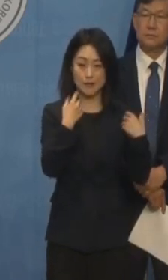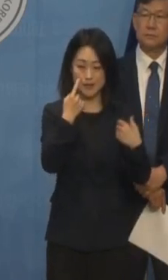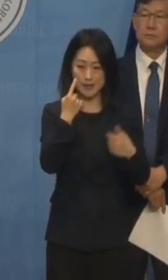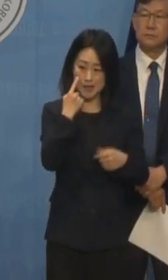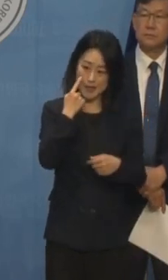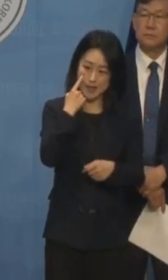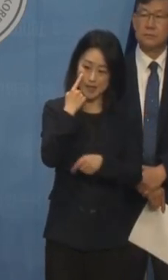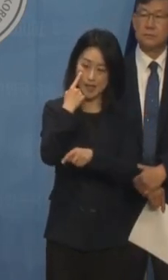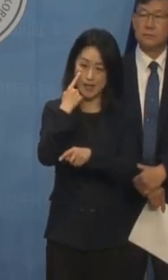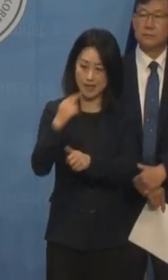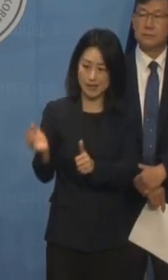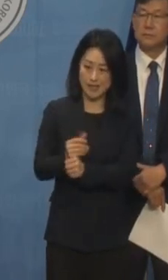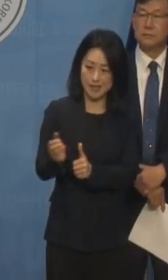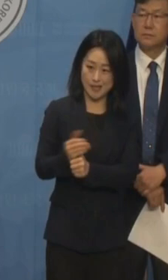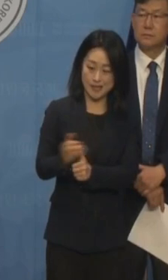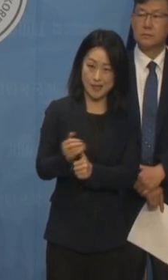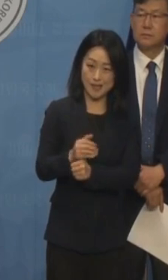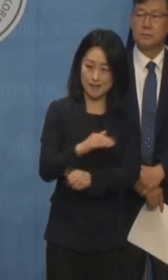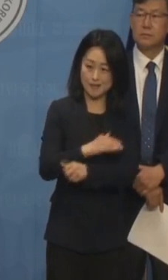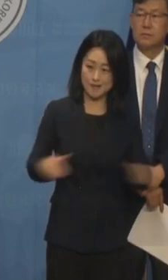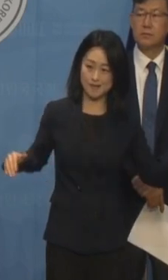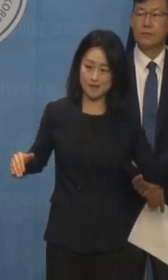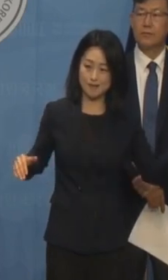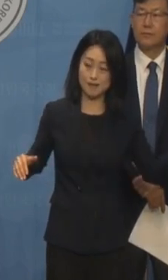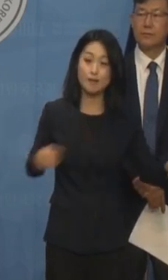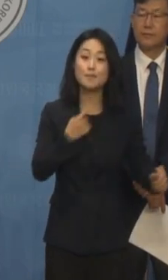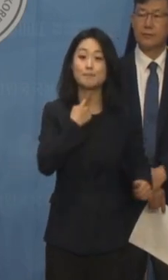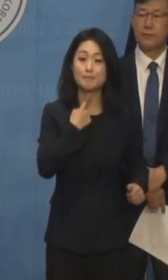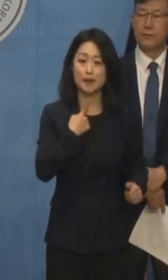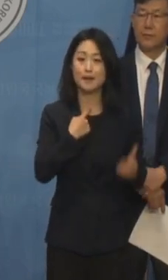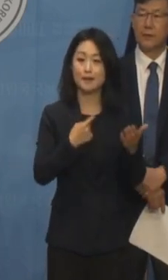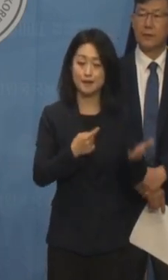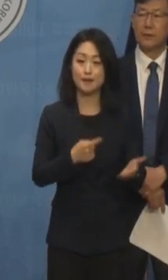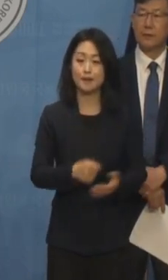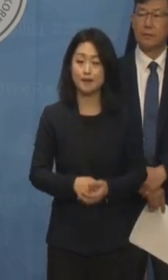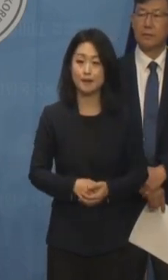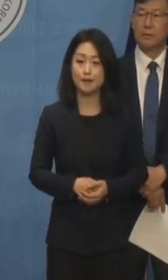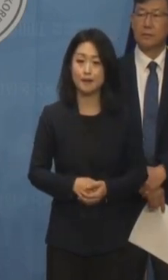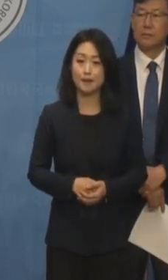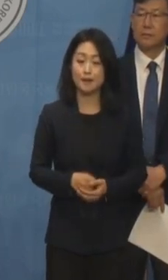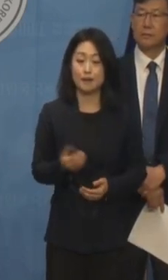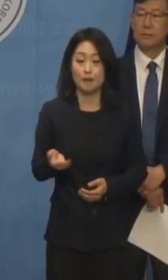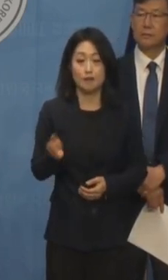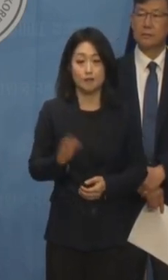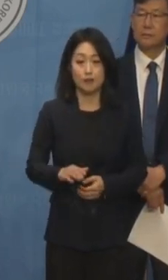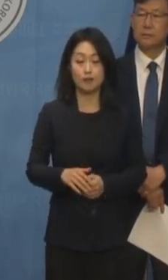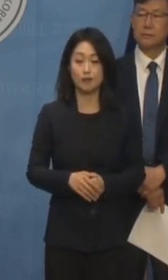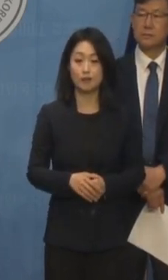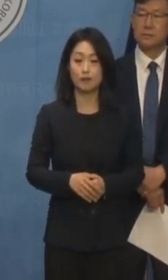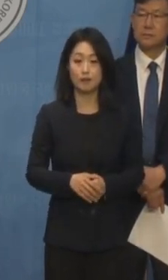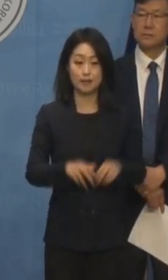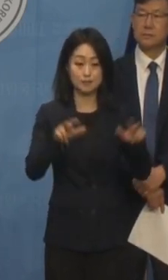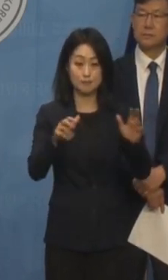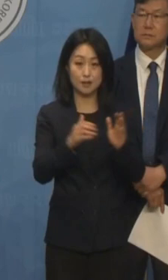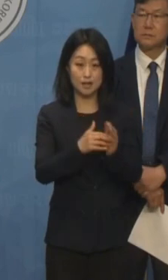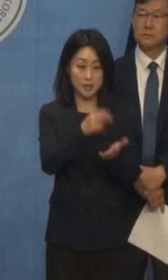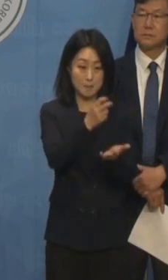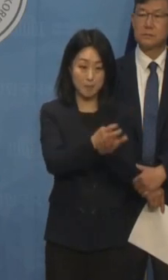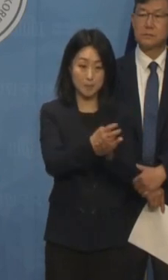가시 같던 인사들을 축출하는 데에 앞장서 왔습니다. 이런 식으로 권익위는